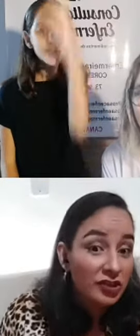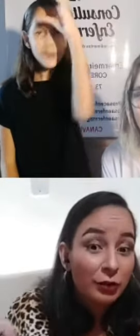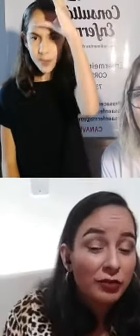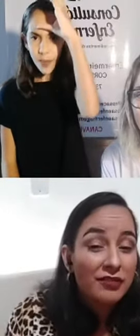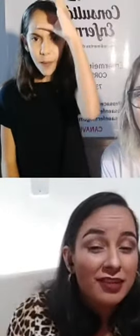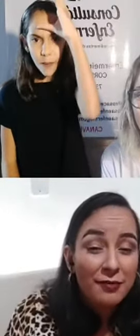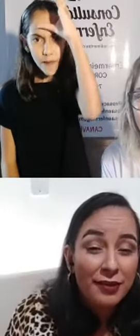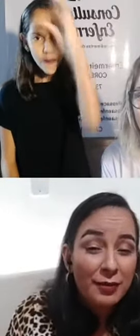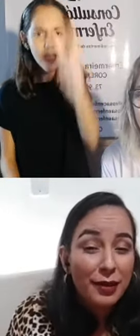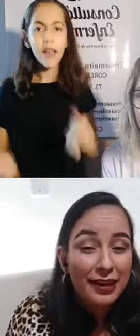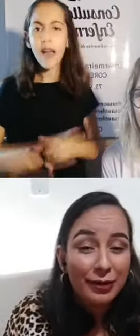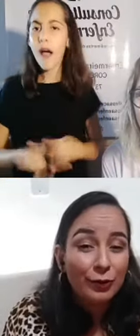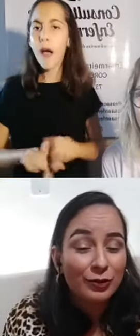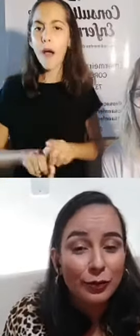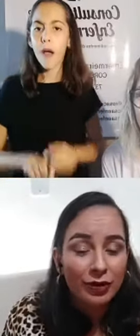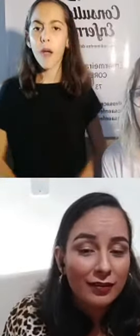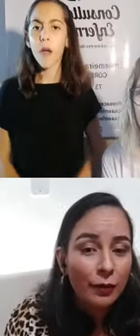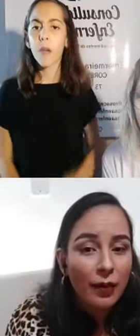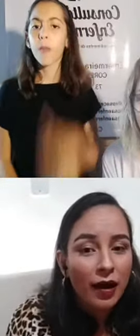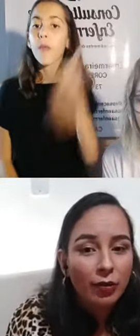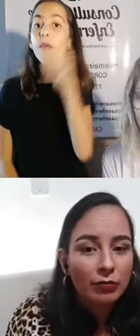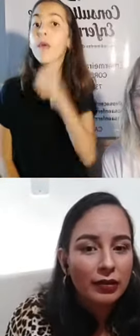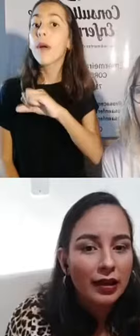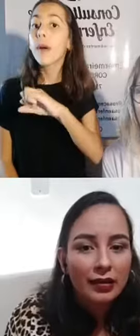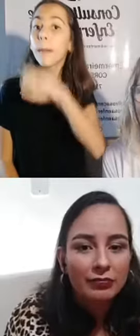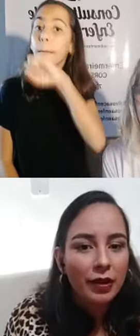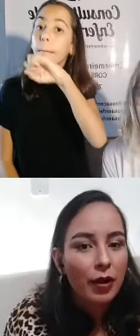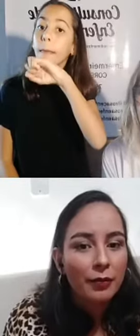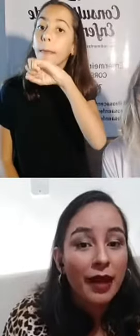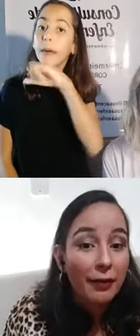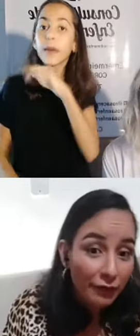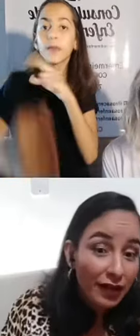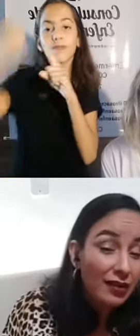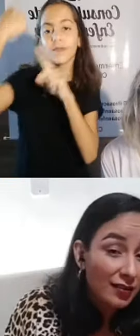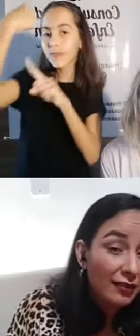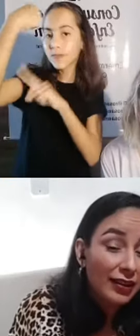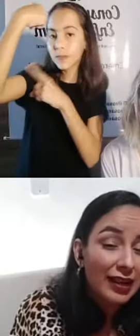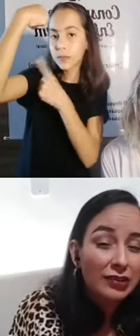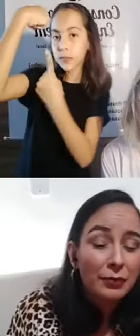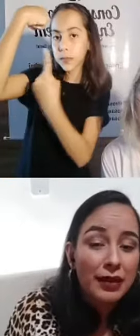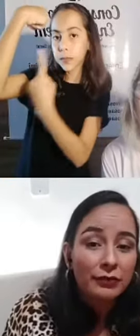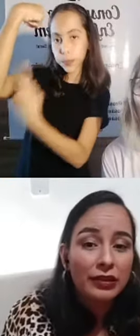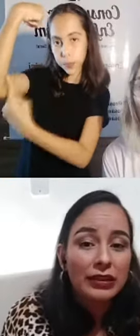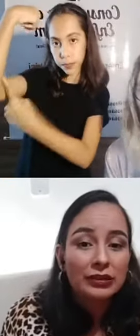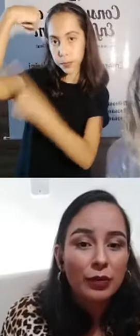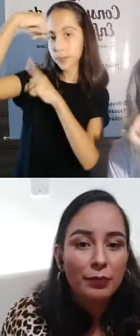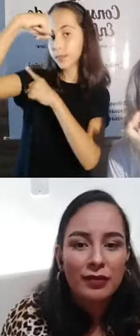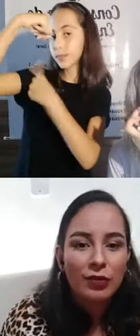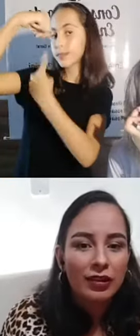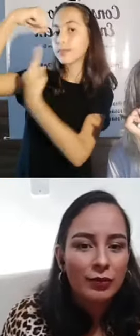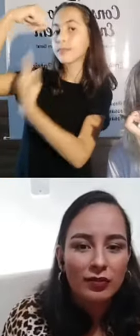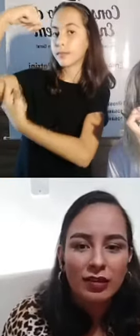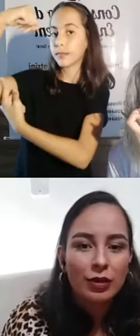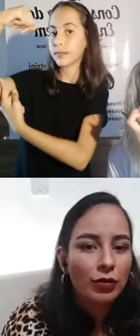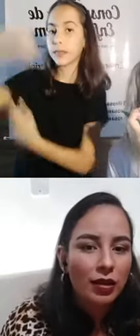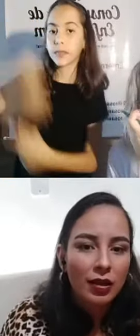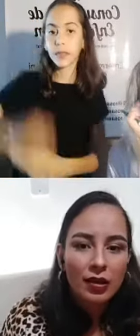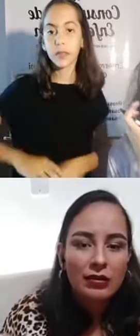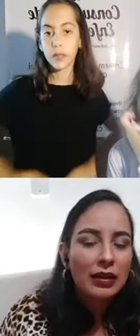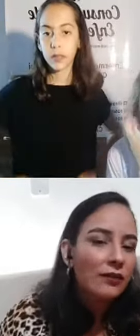uma tia, inclusive, que é enfermeira hoje, mora em São Paulo, e ela é uma referência, na verdade, na minha vida, de uma pessoa que